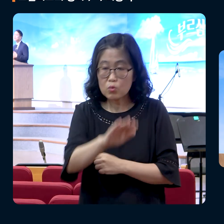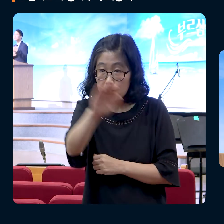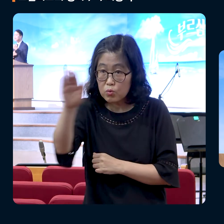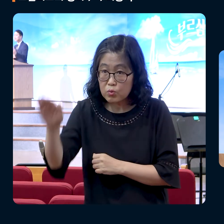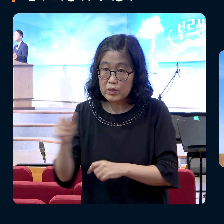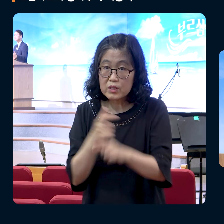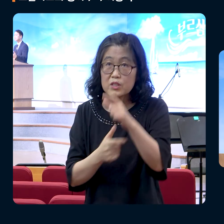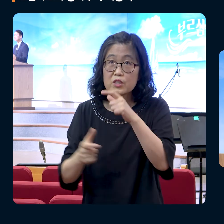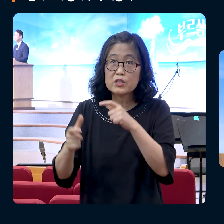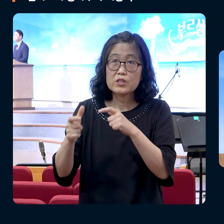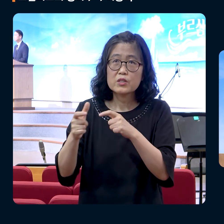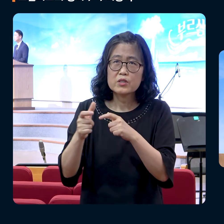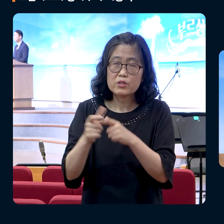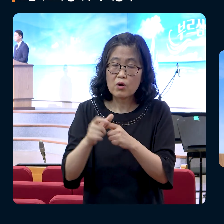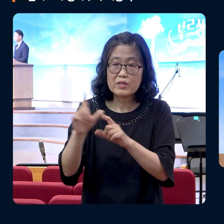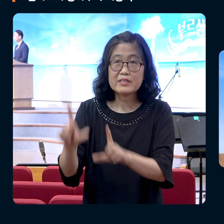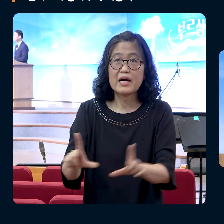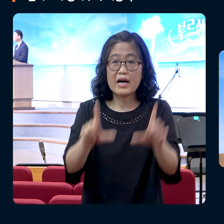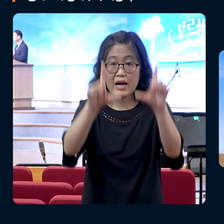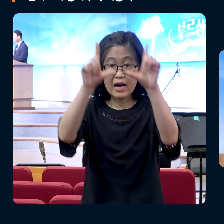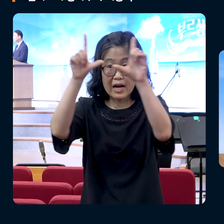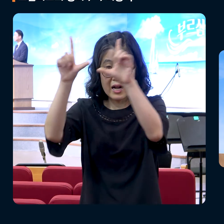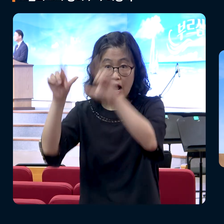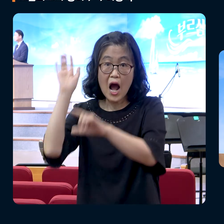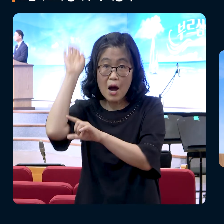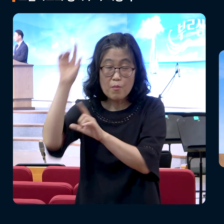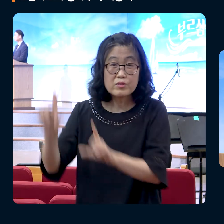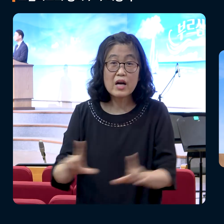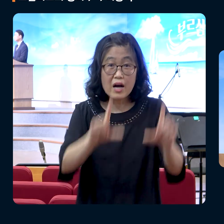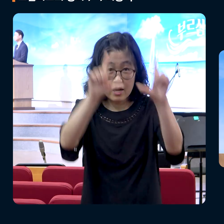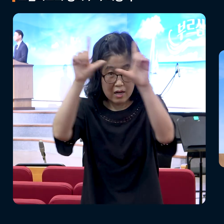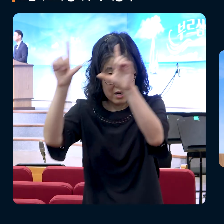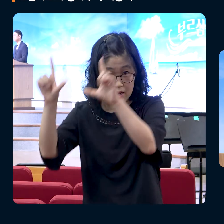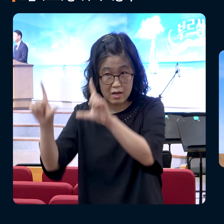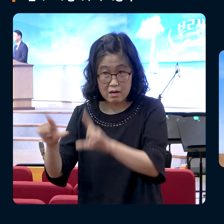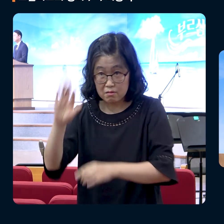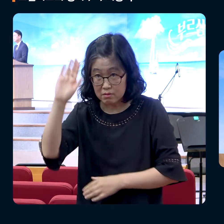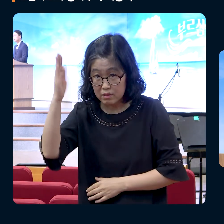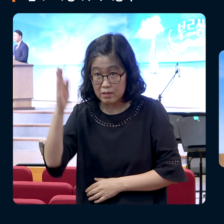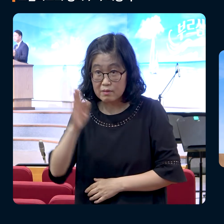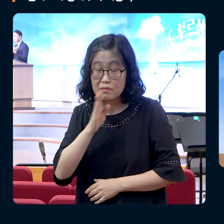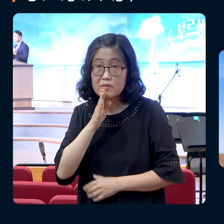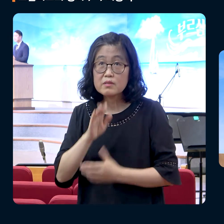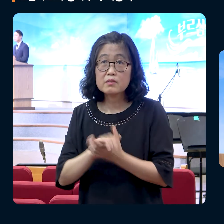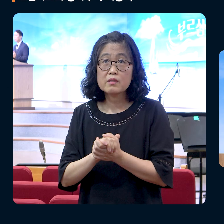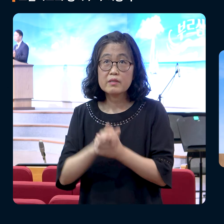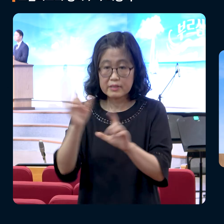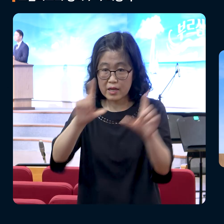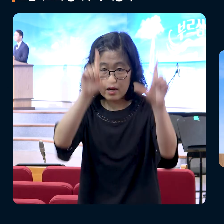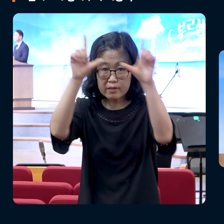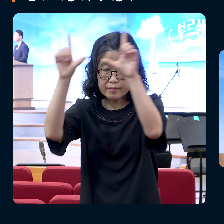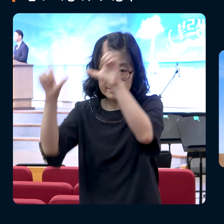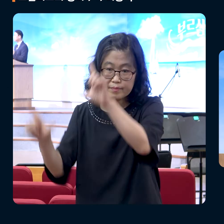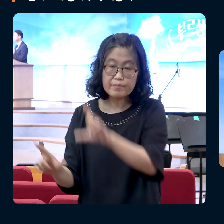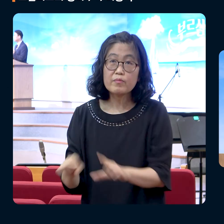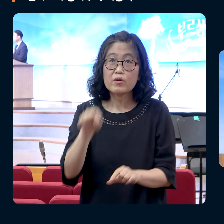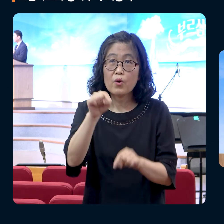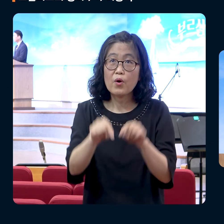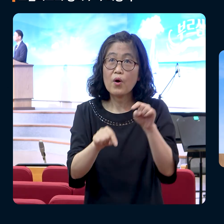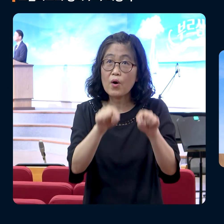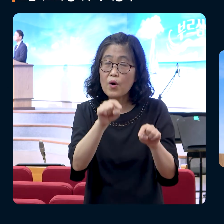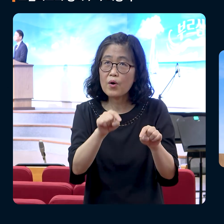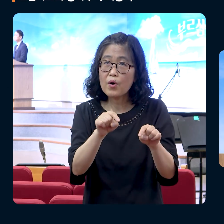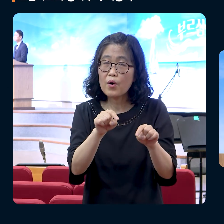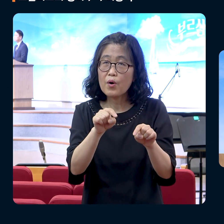더 살아내야 할 삶이 있고 더 살아가야 할 그런 걸음이 있는 것입니다. 그 삶의 걸음과 그